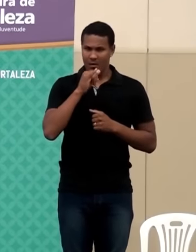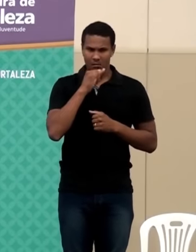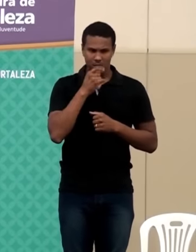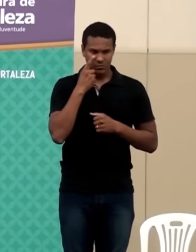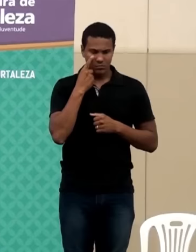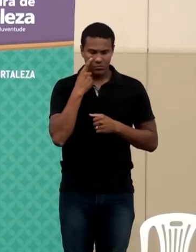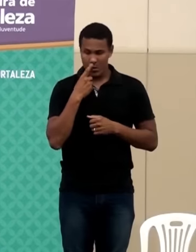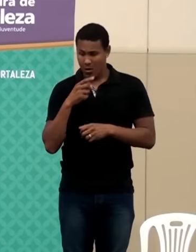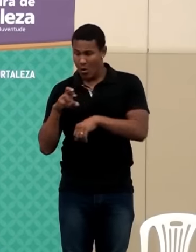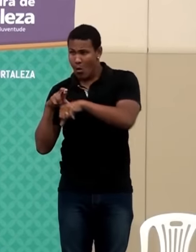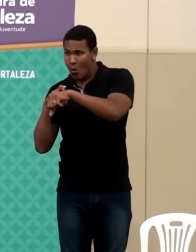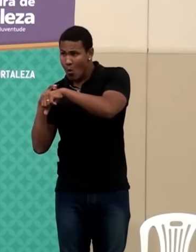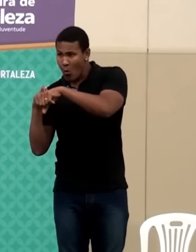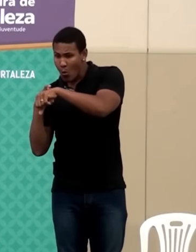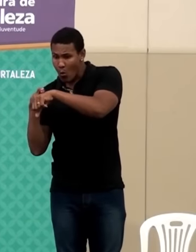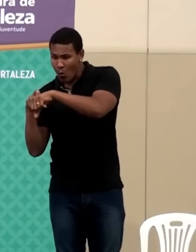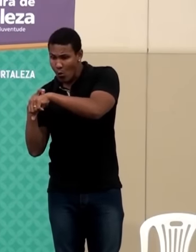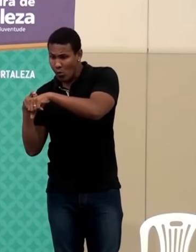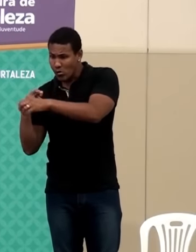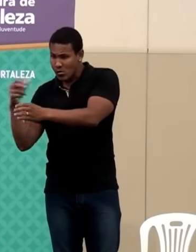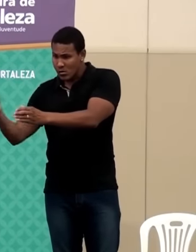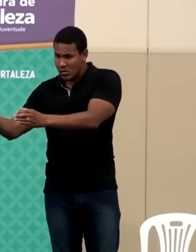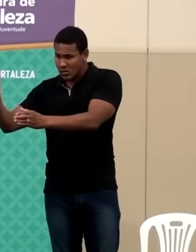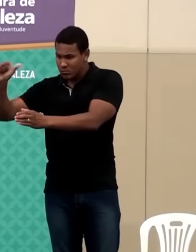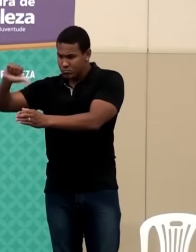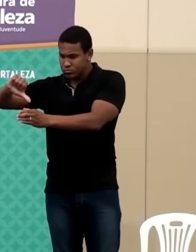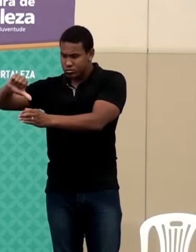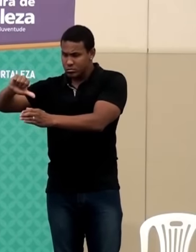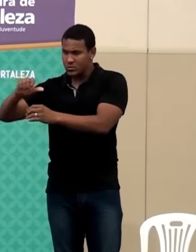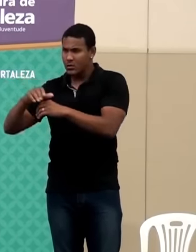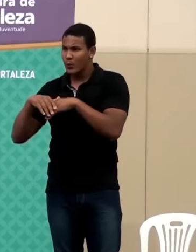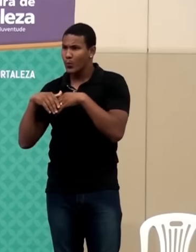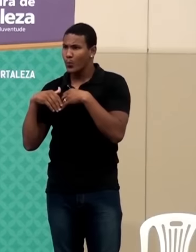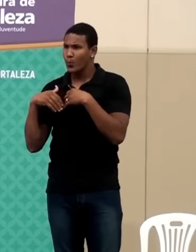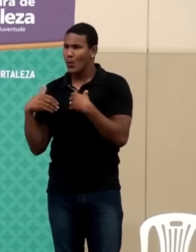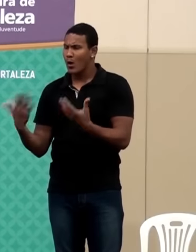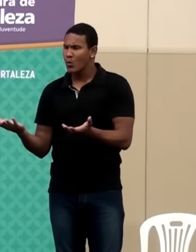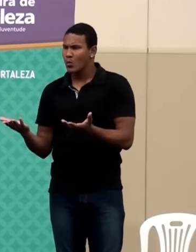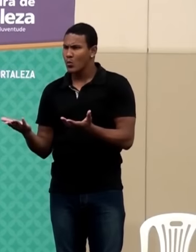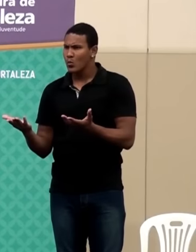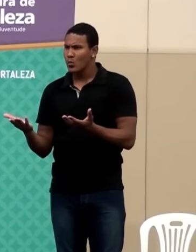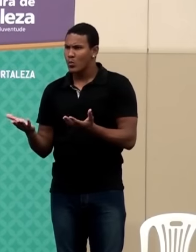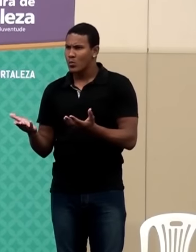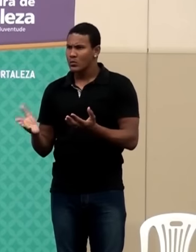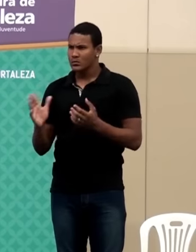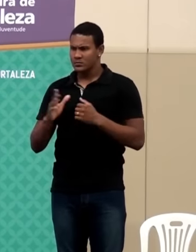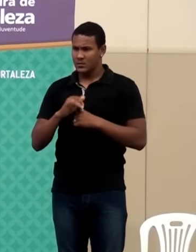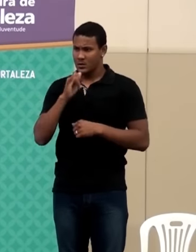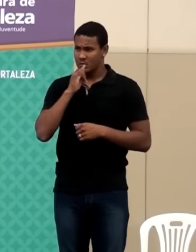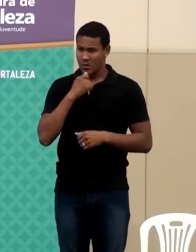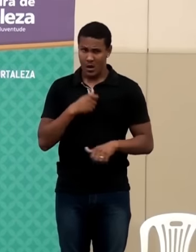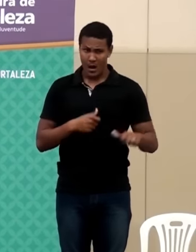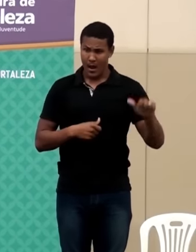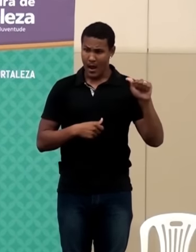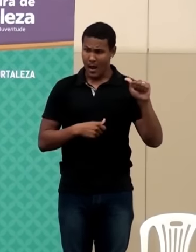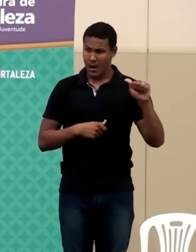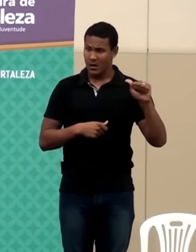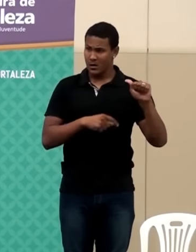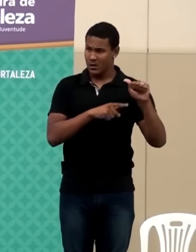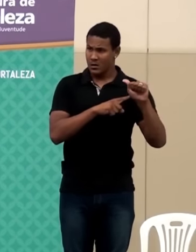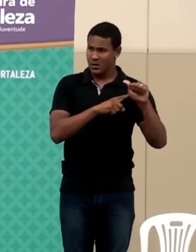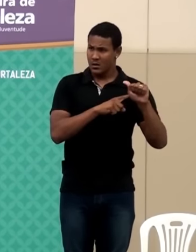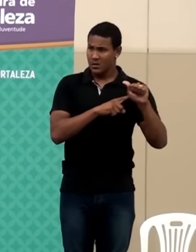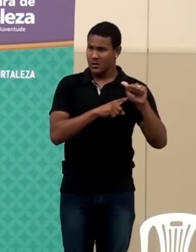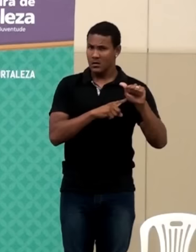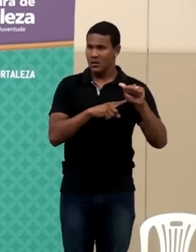repolho roxo, a coloração final, respectivamente, será... Gente, o tubo A tem KOH. KOH